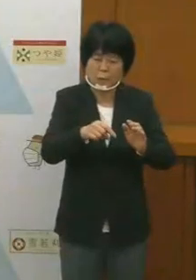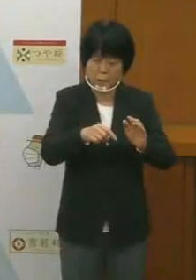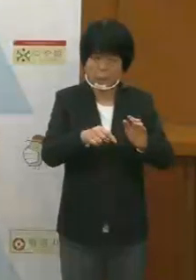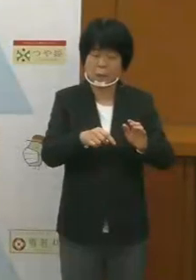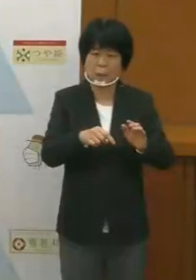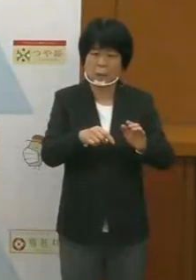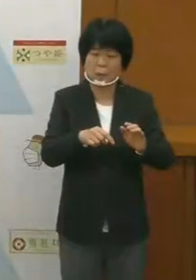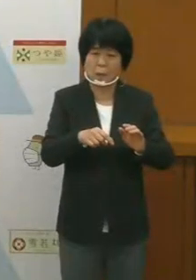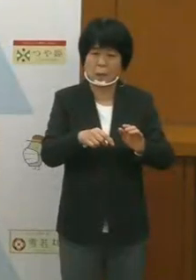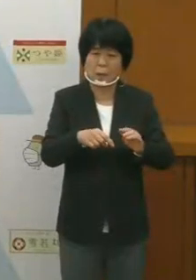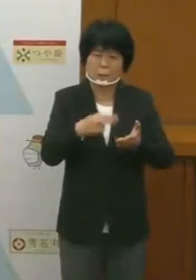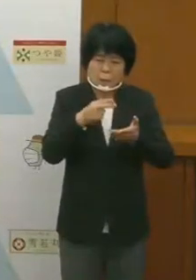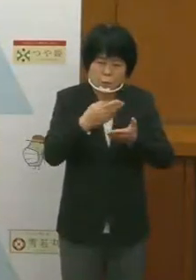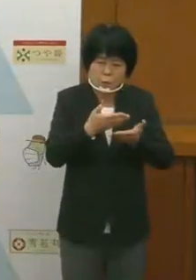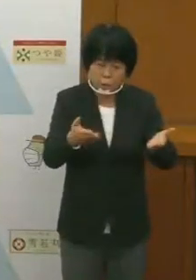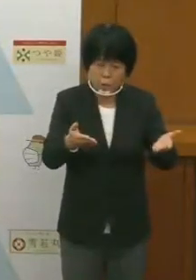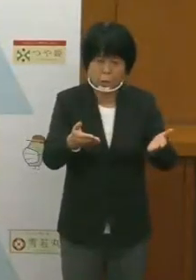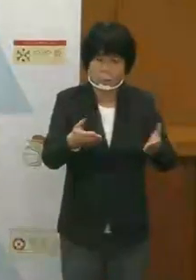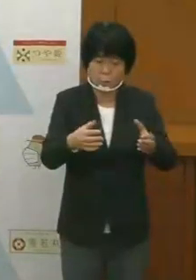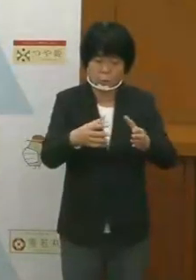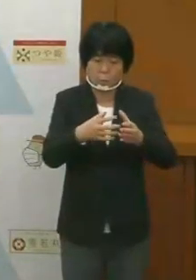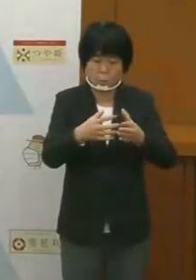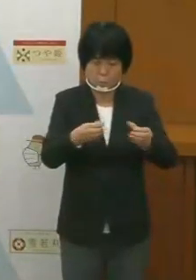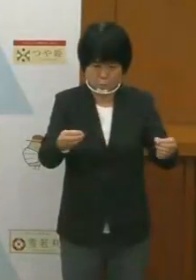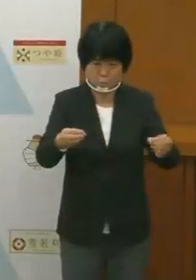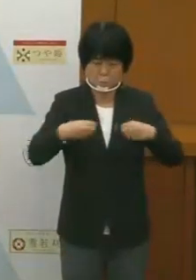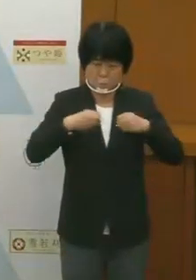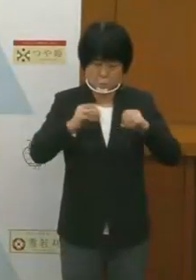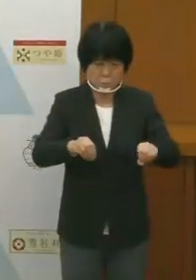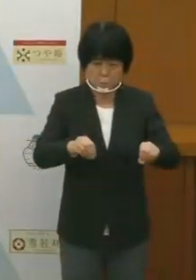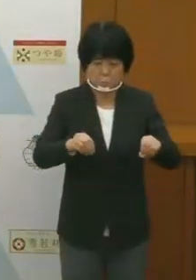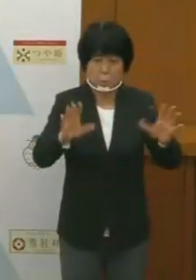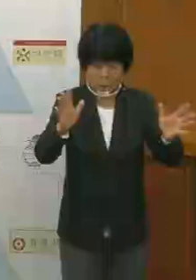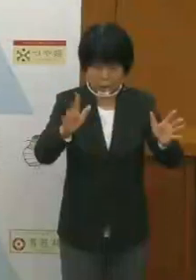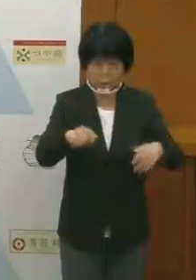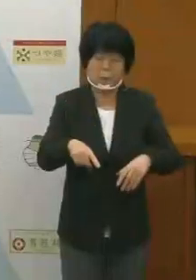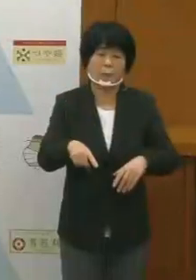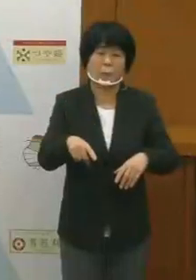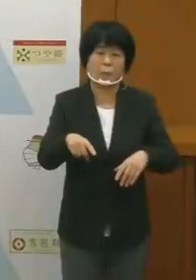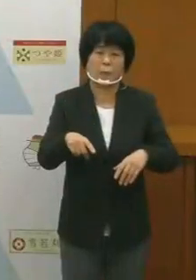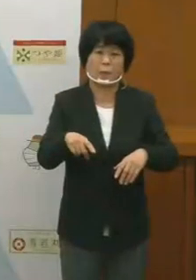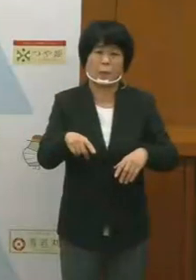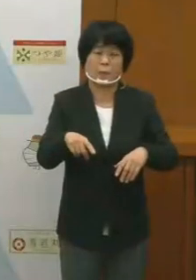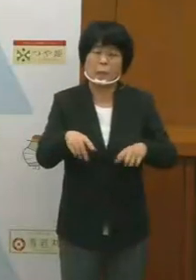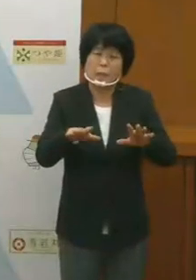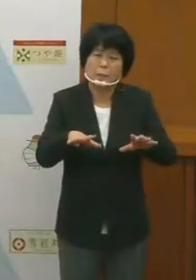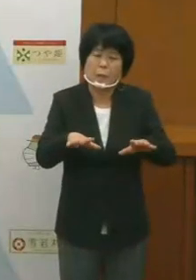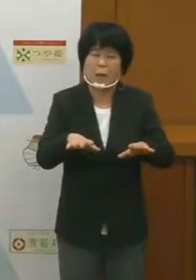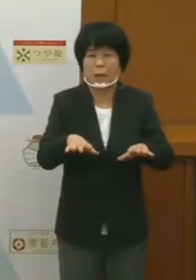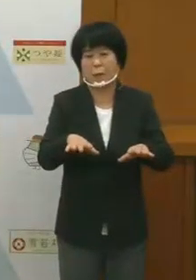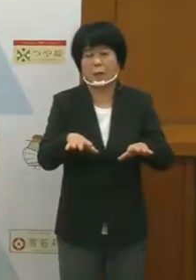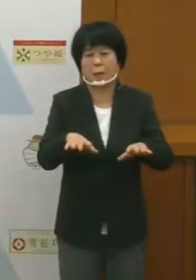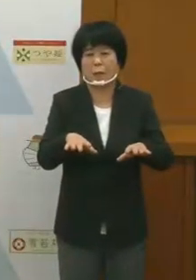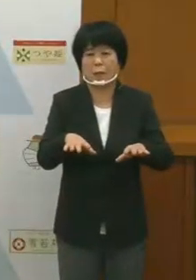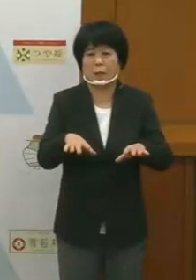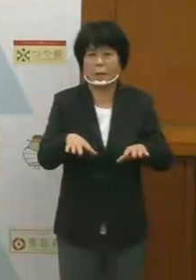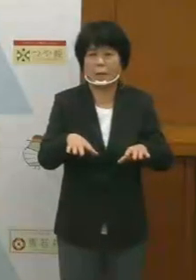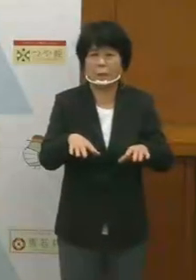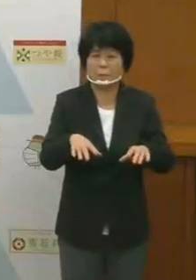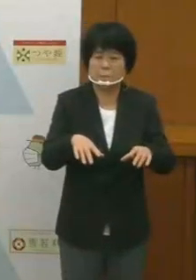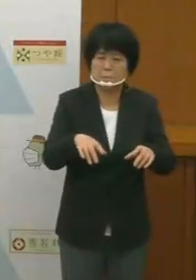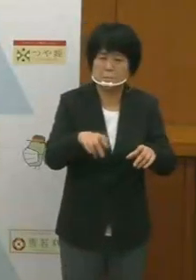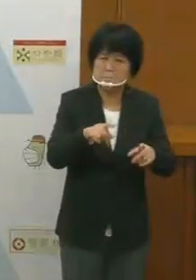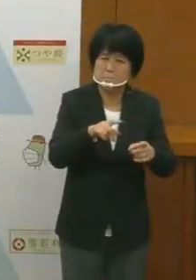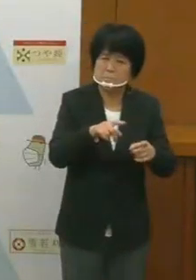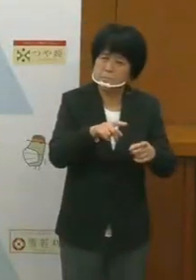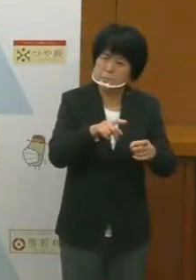して、飲食店でのクラスター発生も認められておりません。それで現時点ではいずれの対応も必